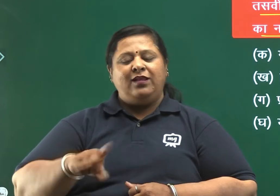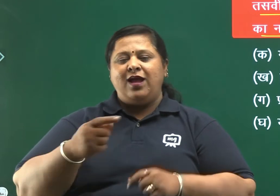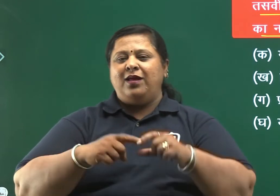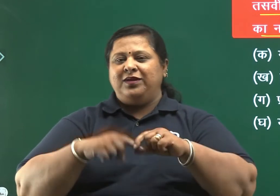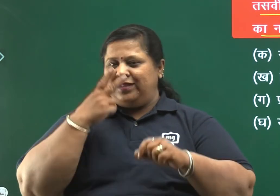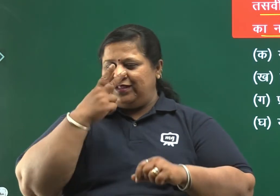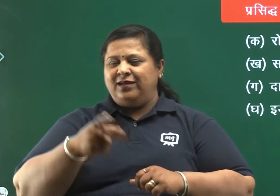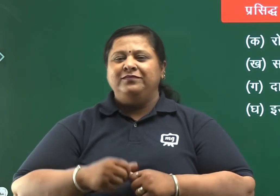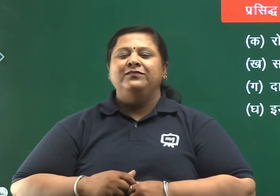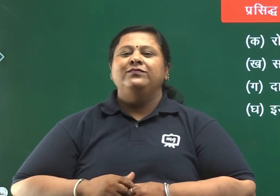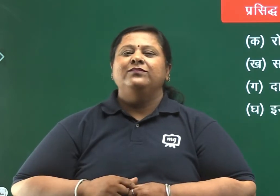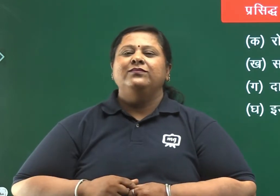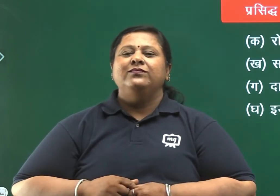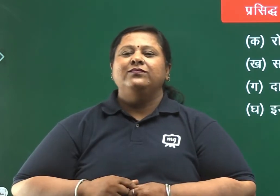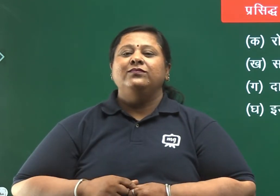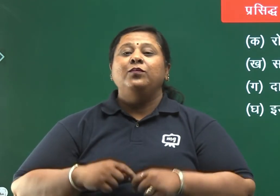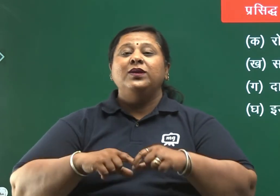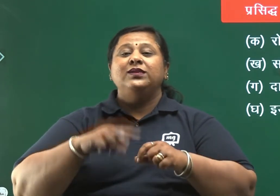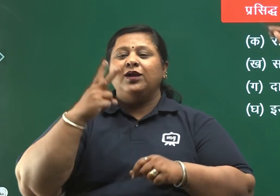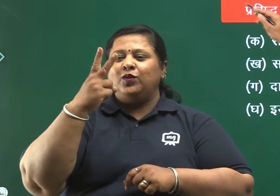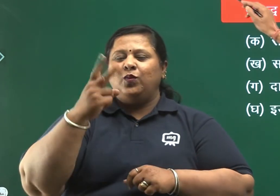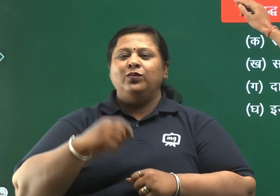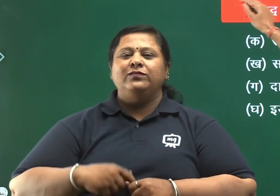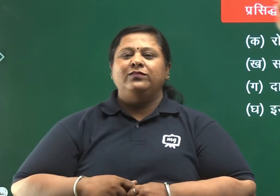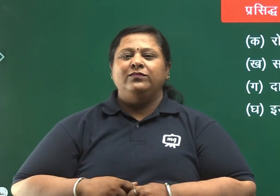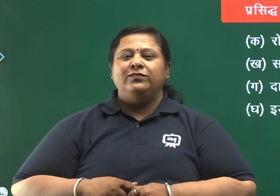आगे का प्रश्न देखते हैं। प्रश्न संख्या 2,